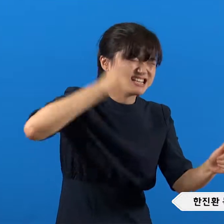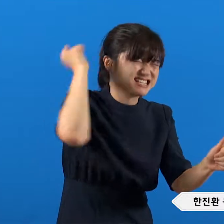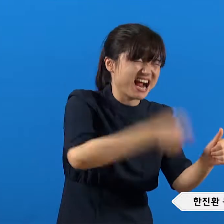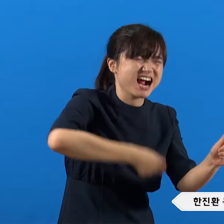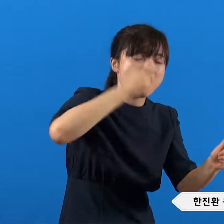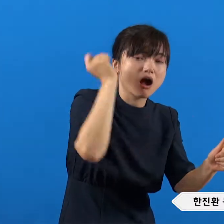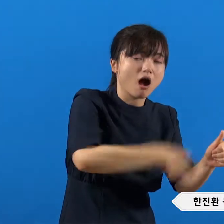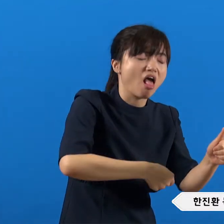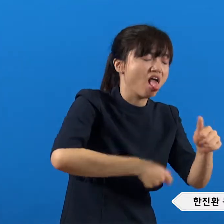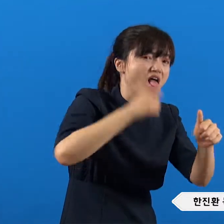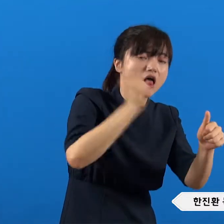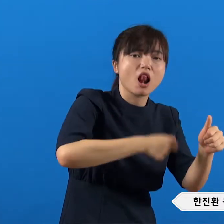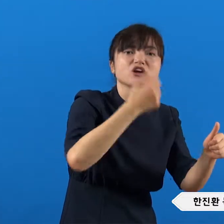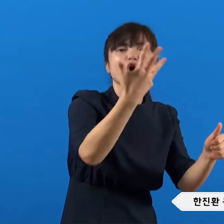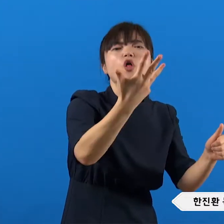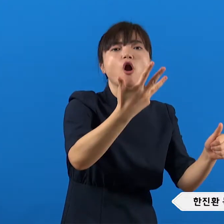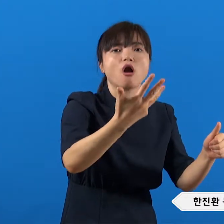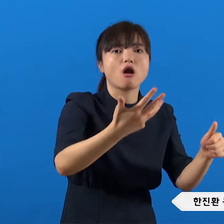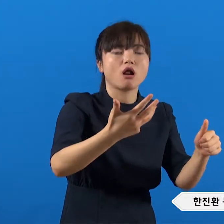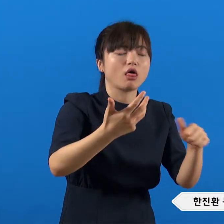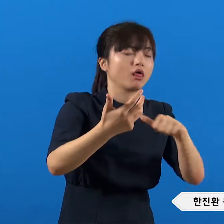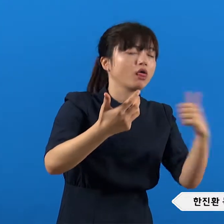8번이나 내리쳤습니다.